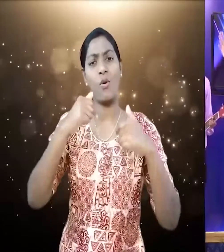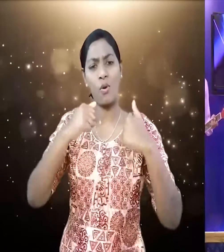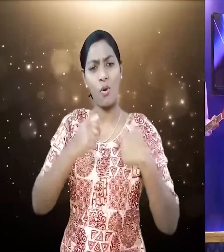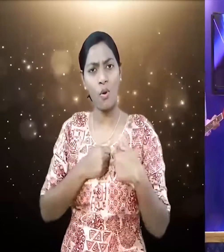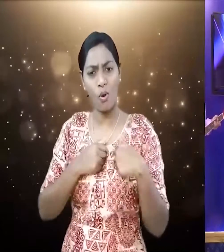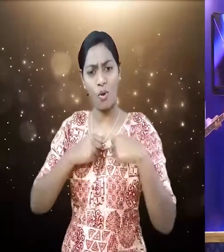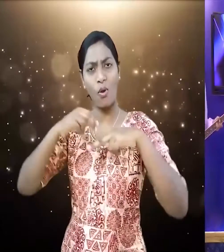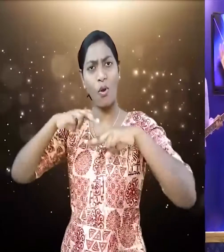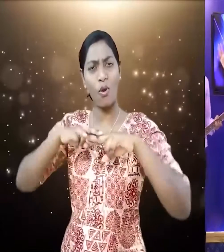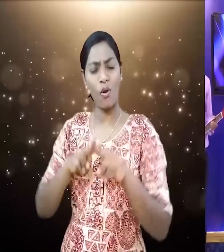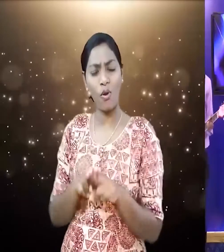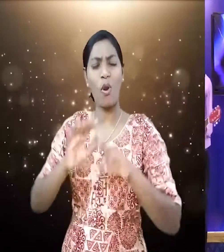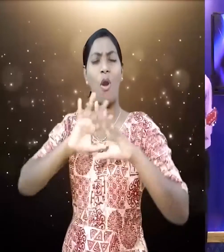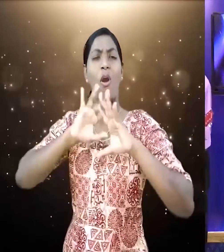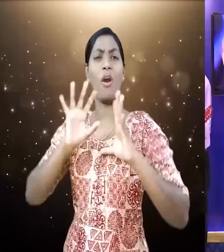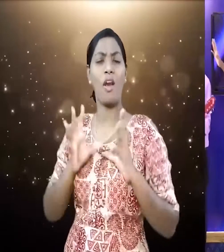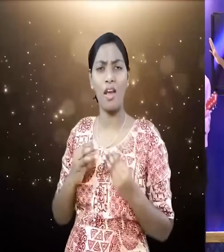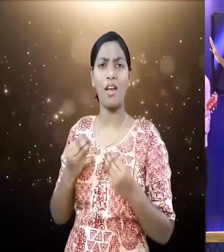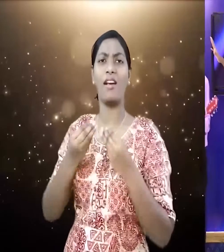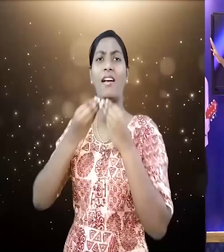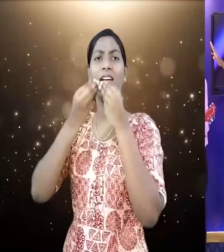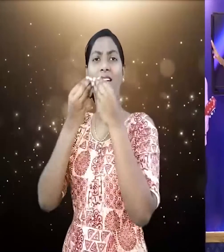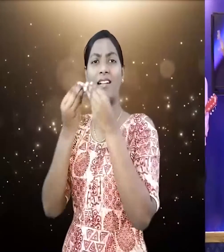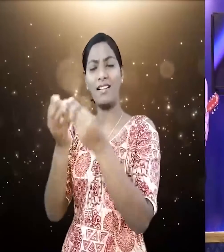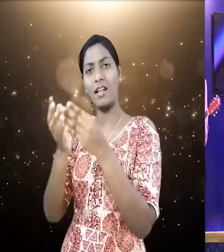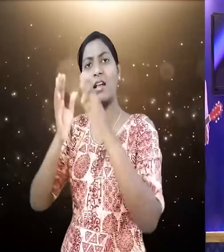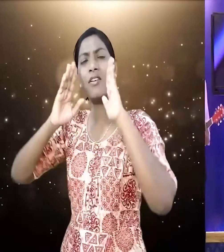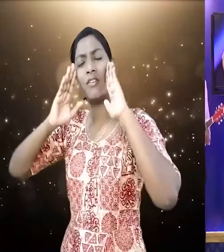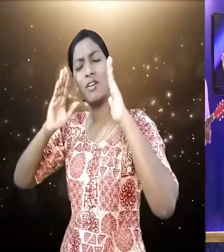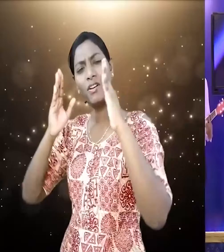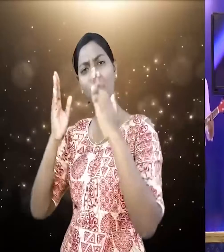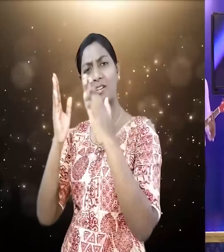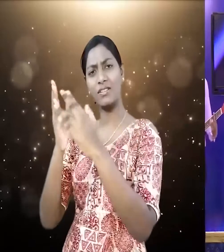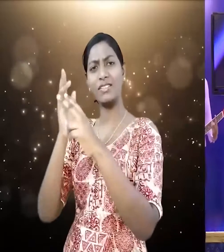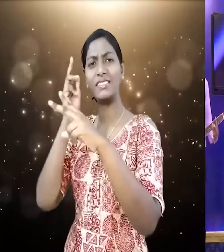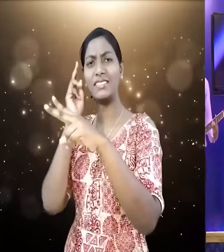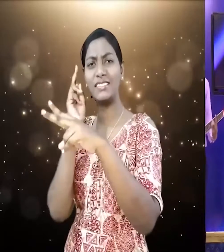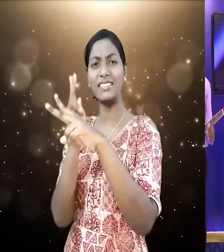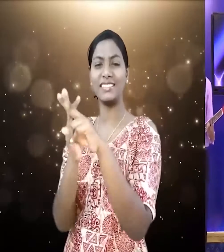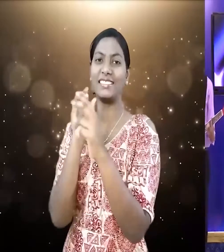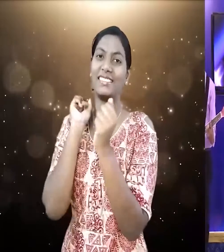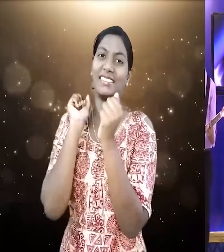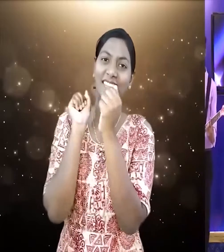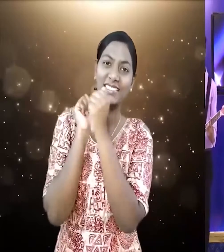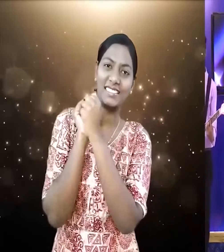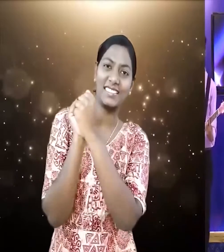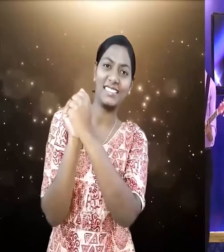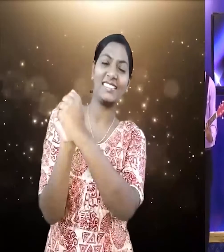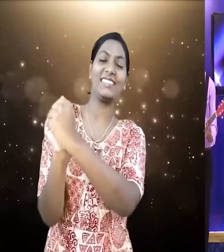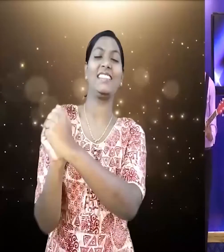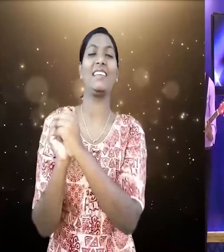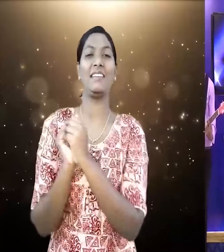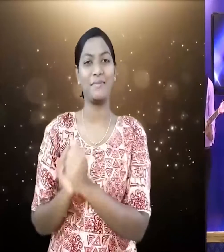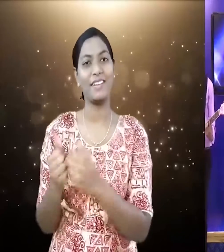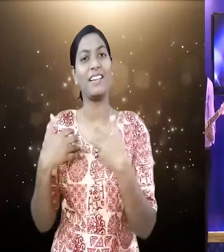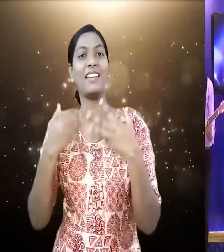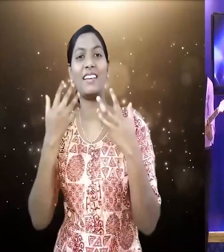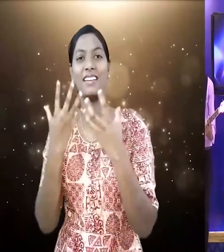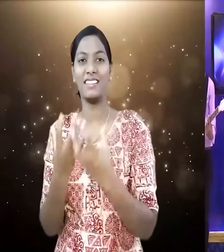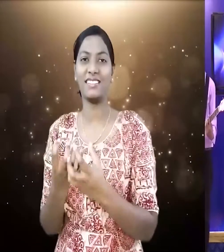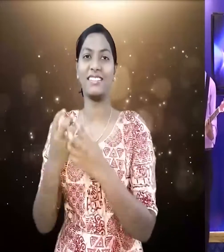अपने आप को तुझको दूं, यही मैं रहना चाहूं, ये